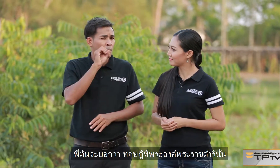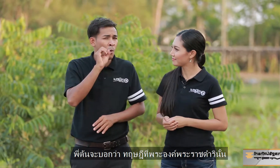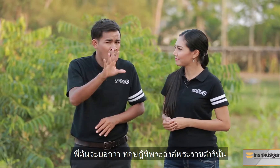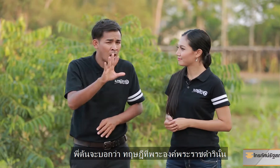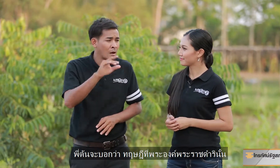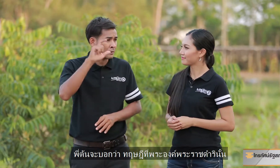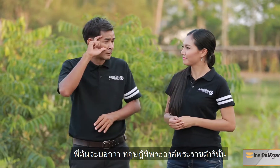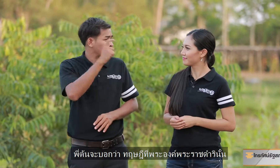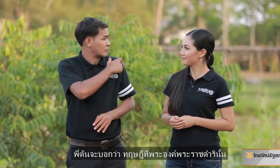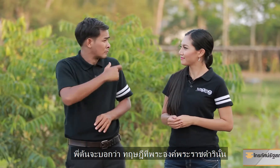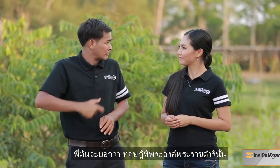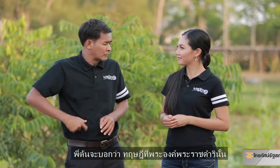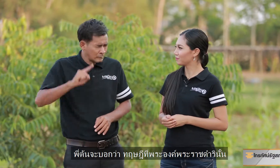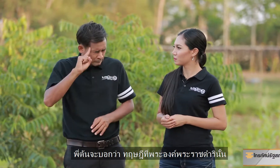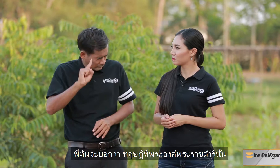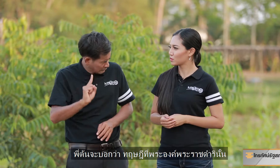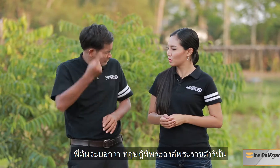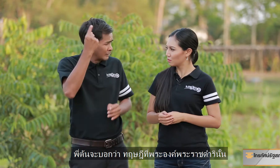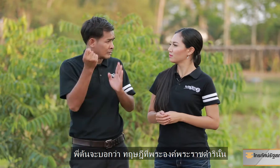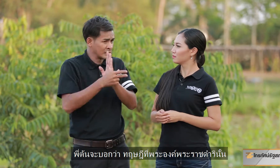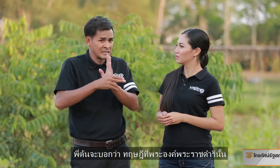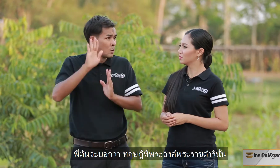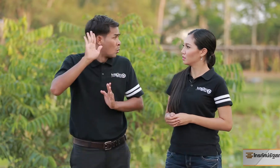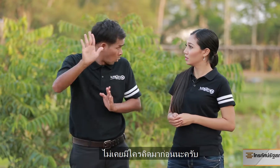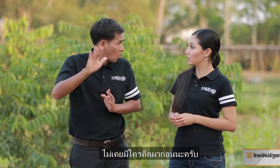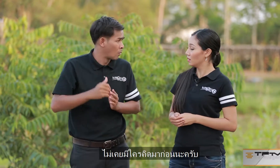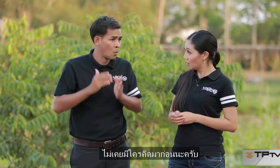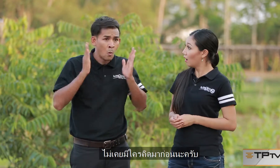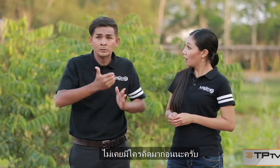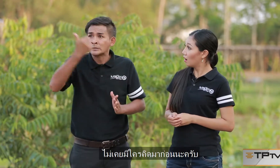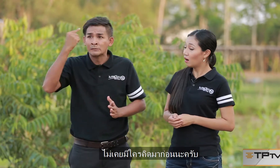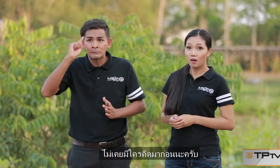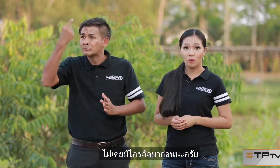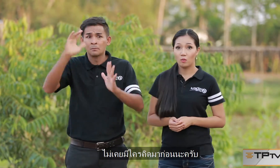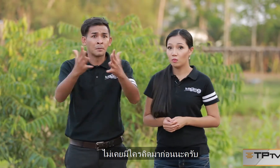าทฤษฎีที่พระองค์พระราชดำรินั้นไม่เคยมีใครคิดมาก่อนนะครับ